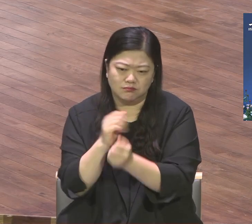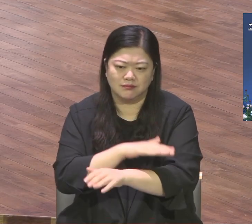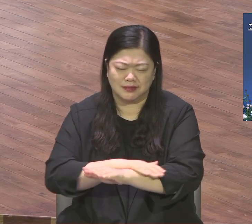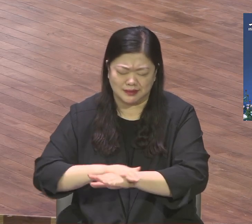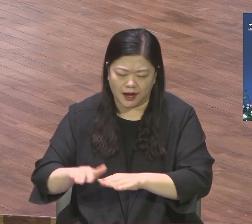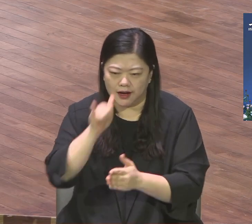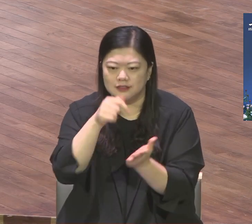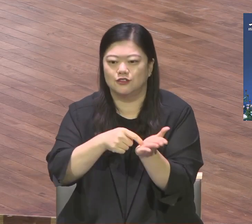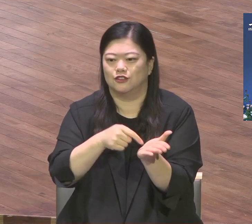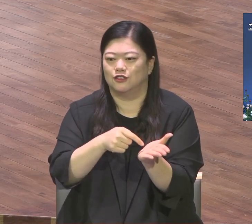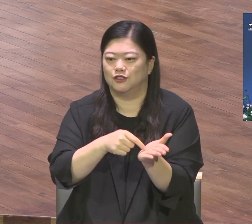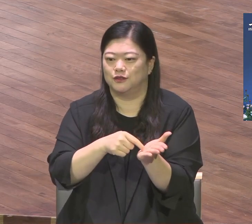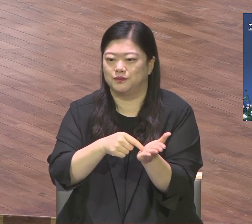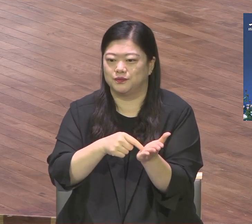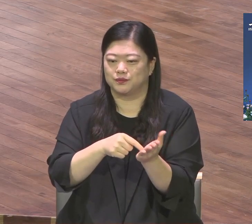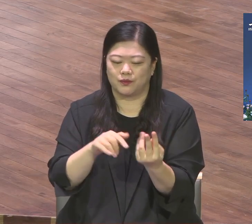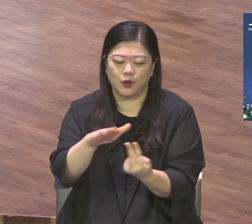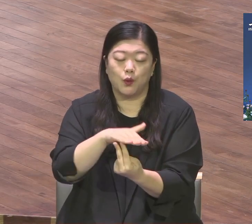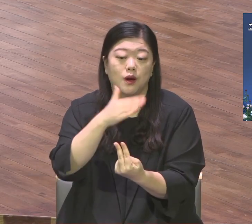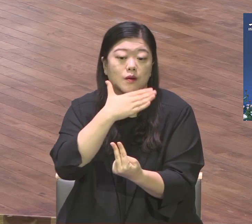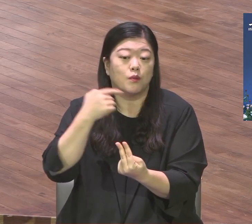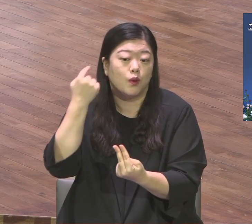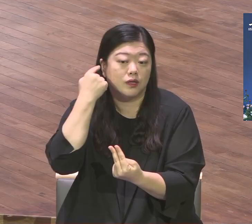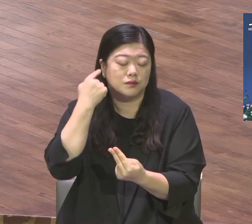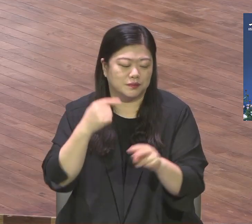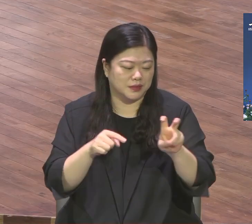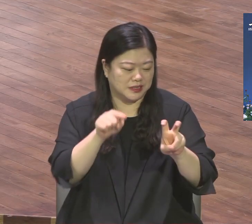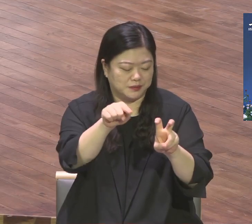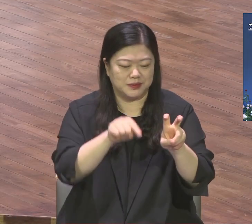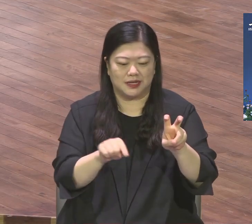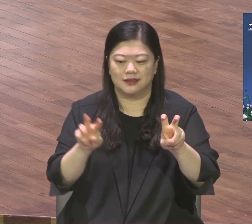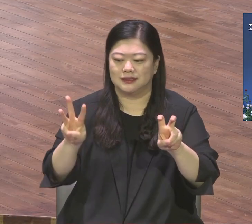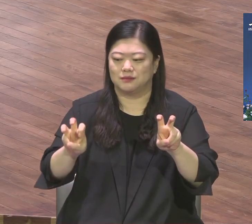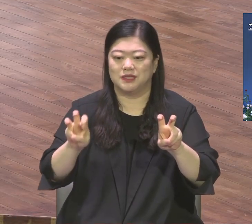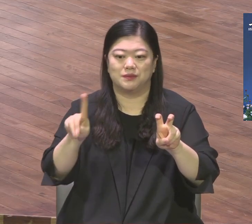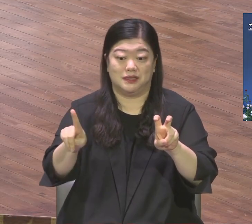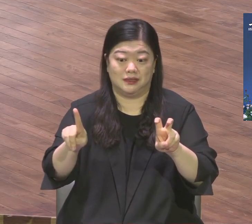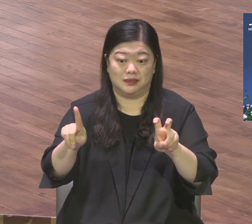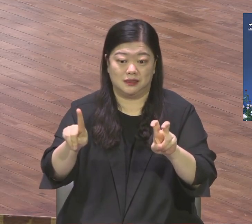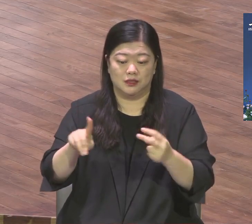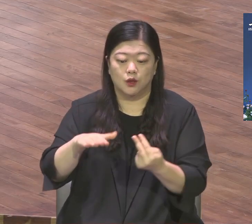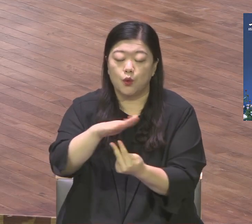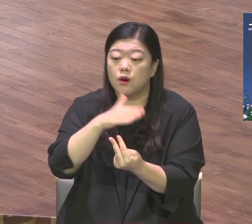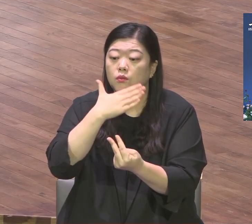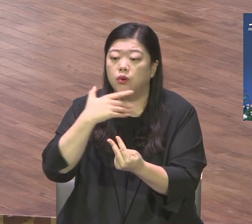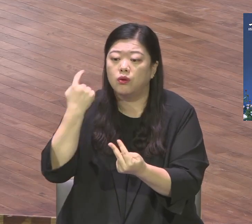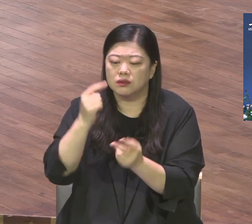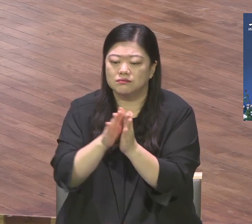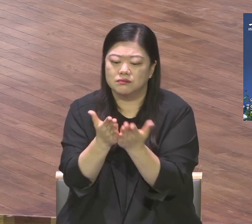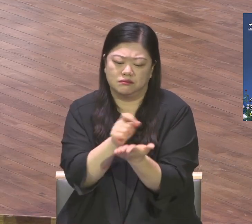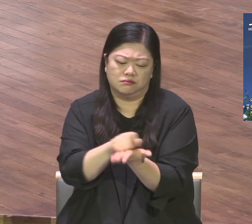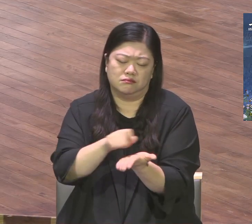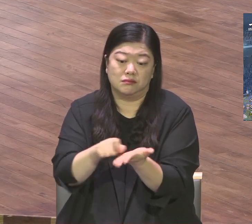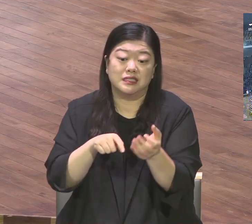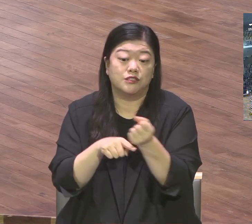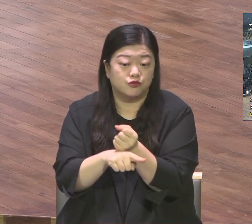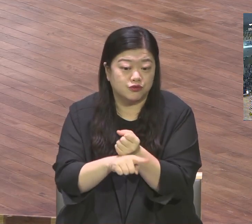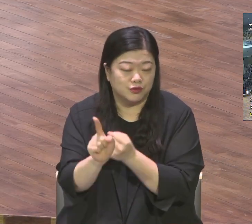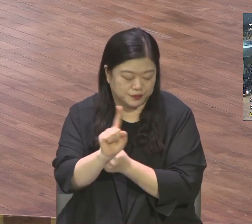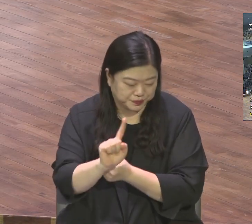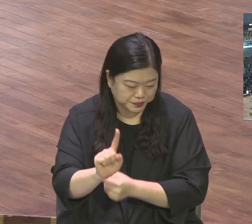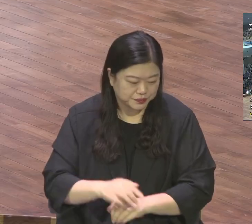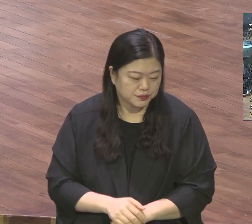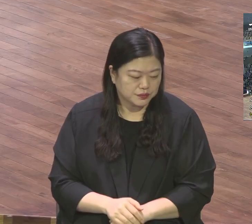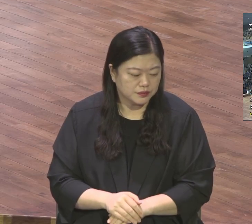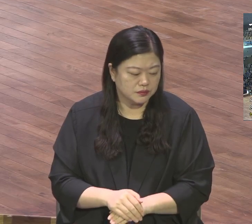요한복음 20장 31절에 보면 요한이 요한복음을 기록한 목적을 밝히고 있습니다. 오직 이것을